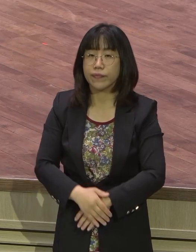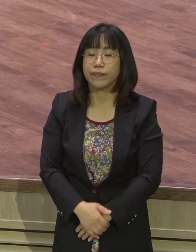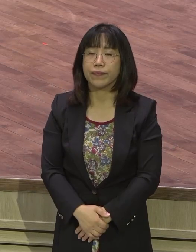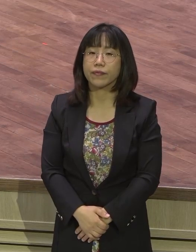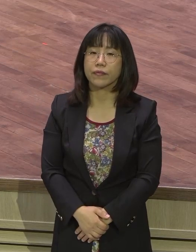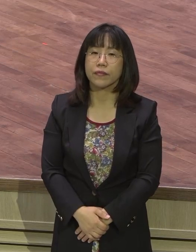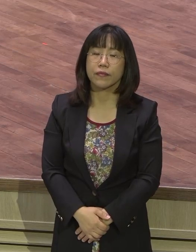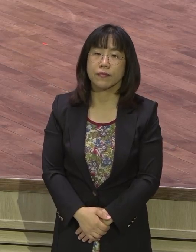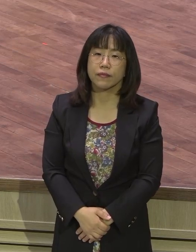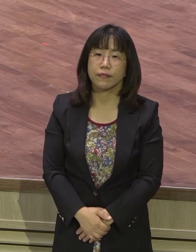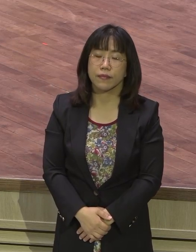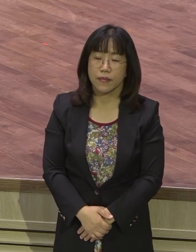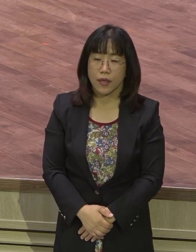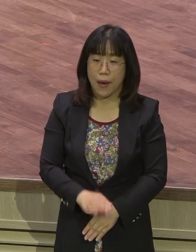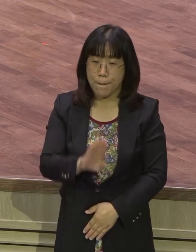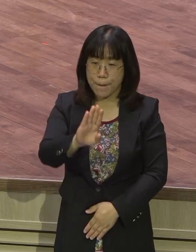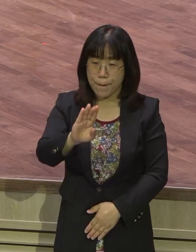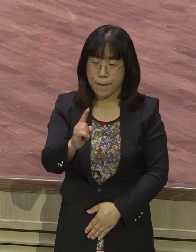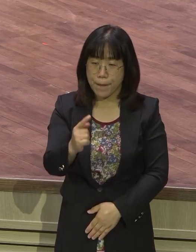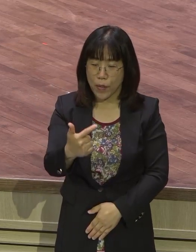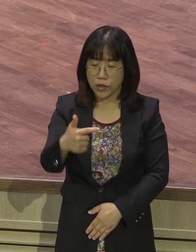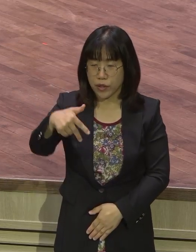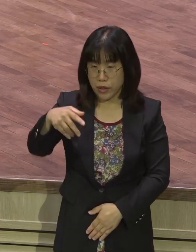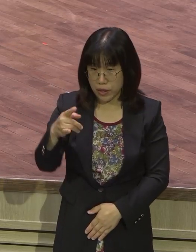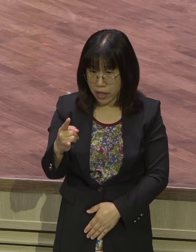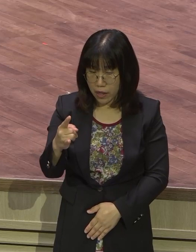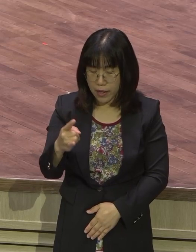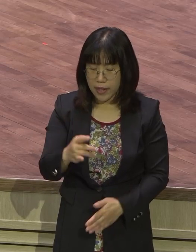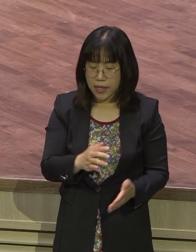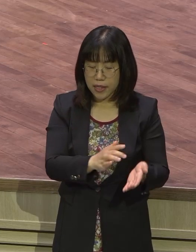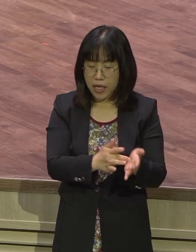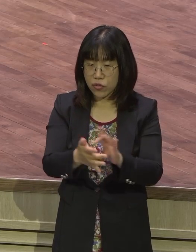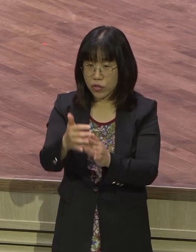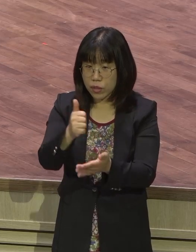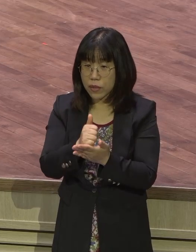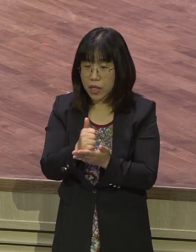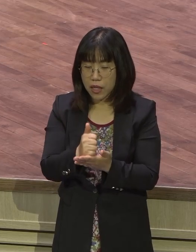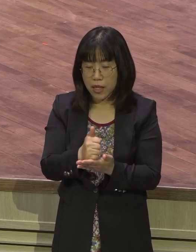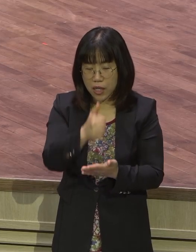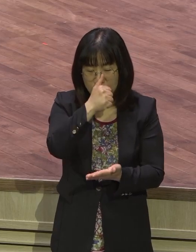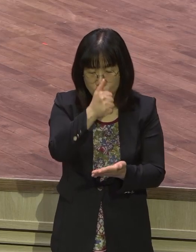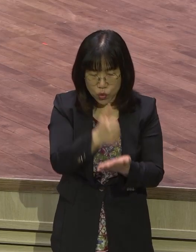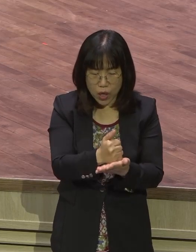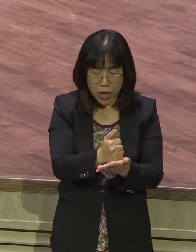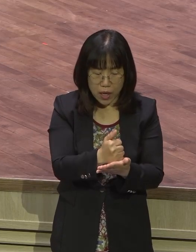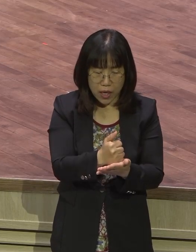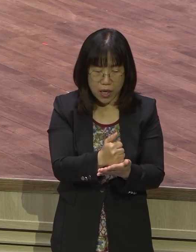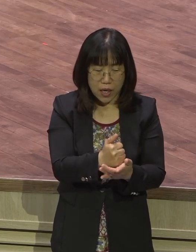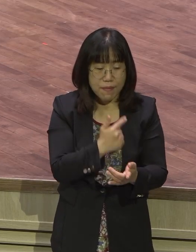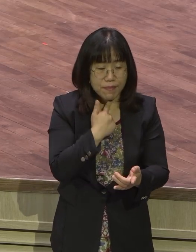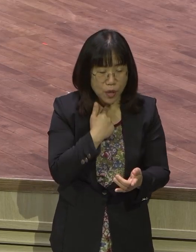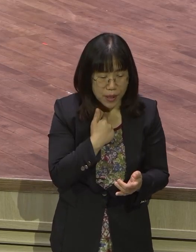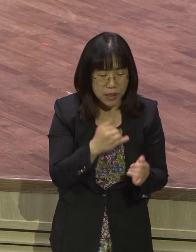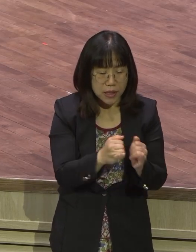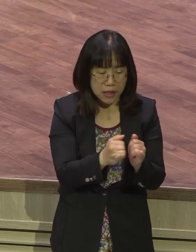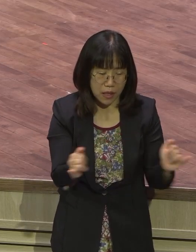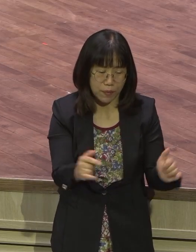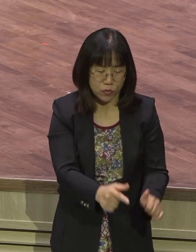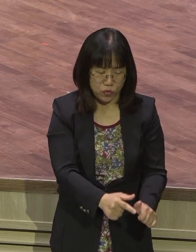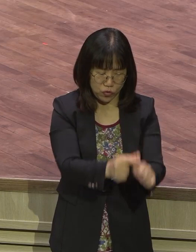이 번제는 예수님이 범죄한 인간을 구원하기 위해서 자신을